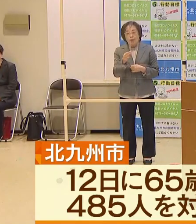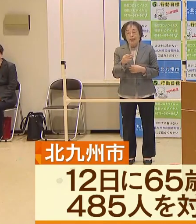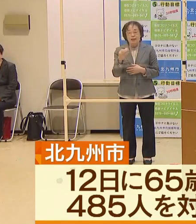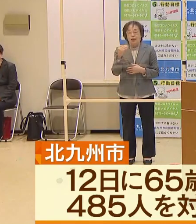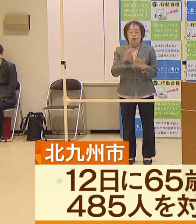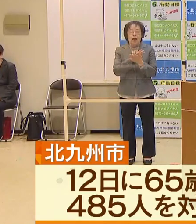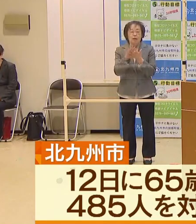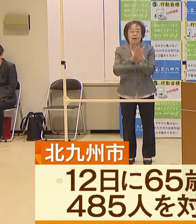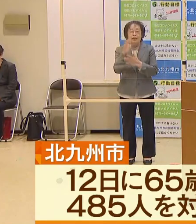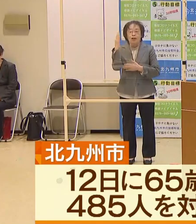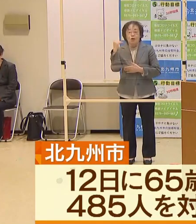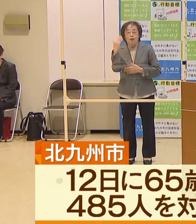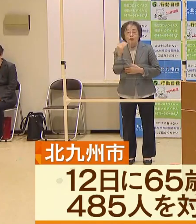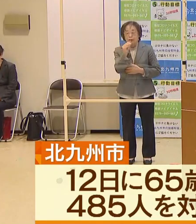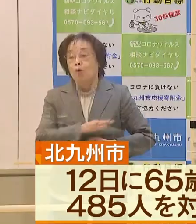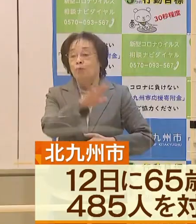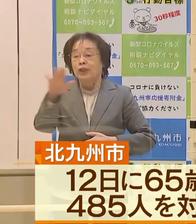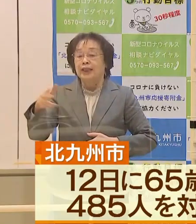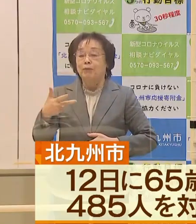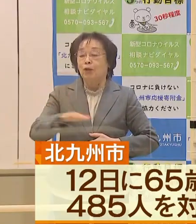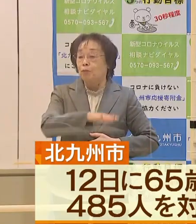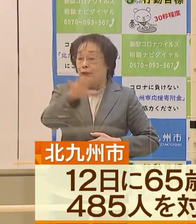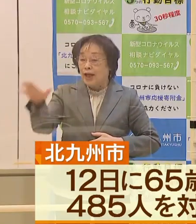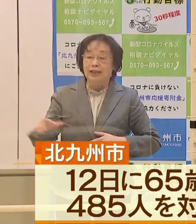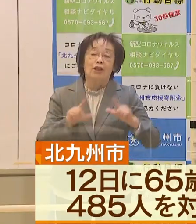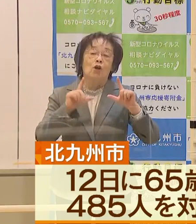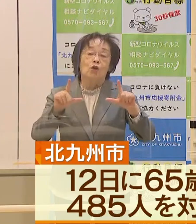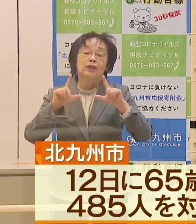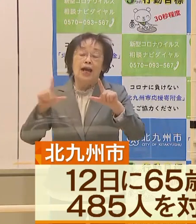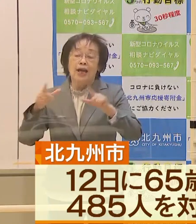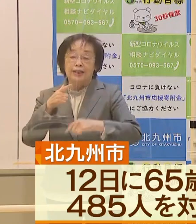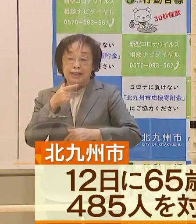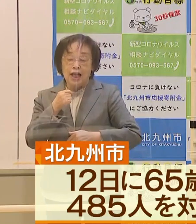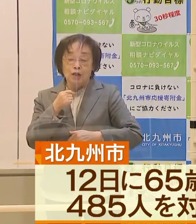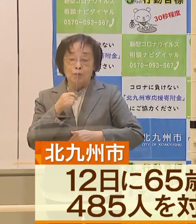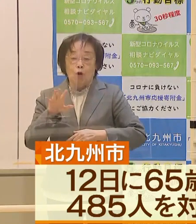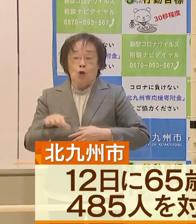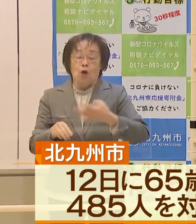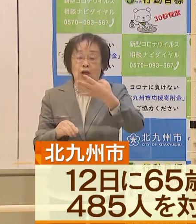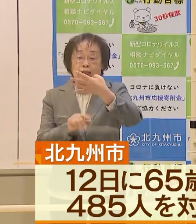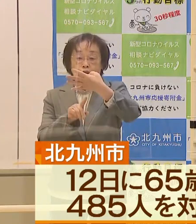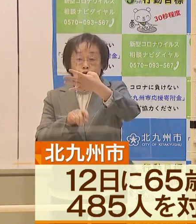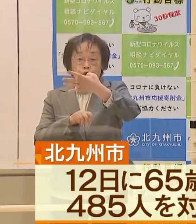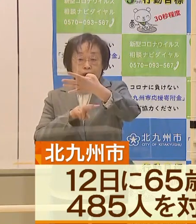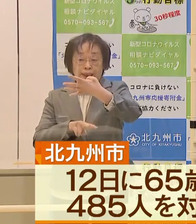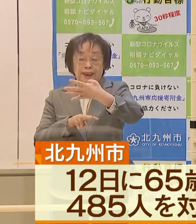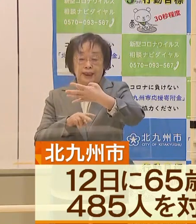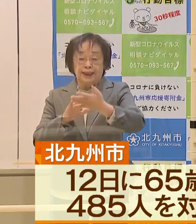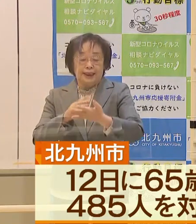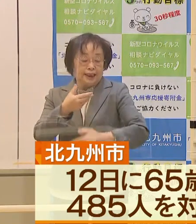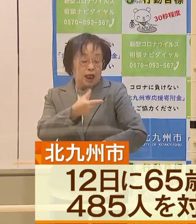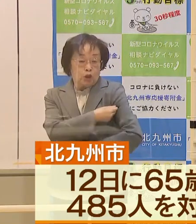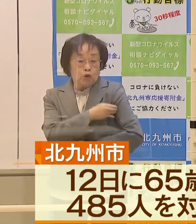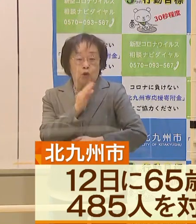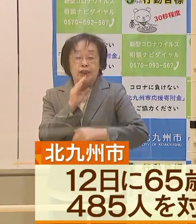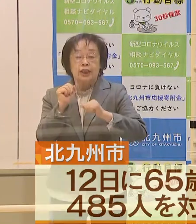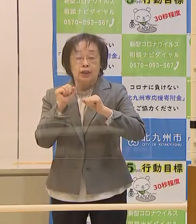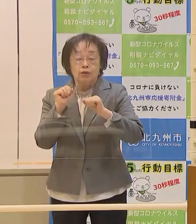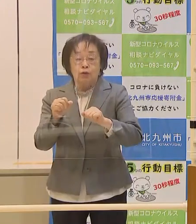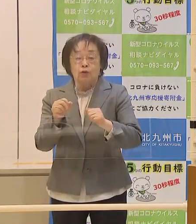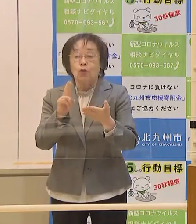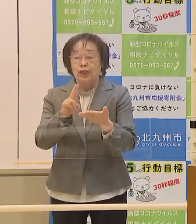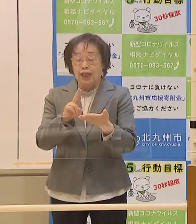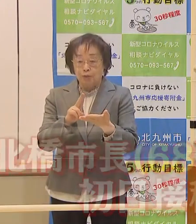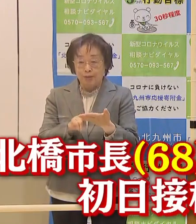北九州市では12日に65歳以上の民生委員など485人を対象に集団接種を